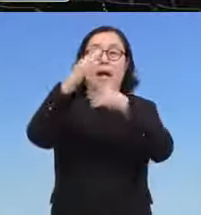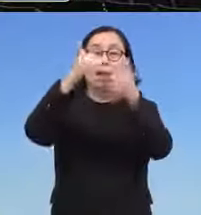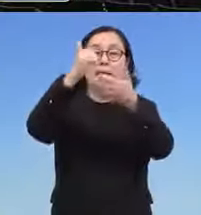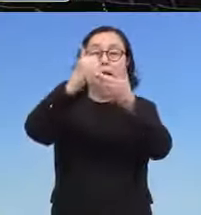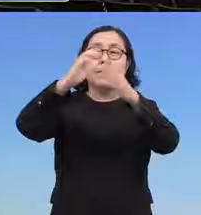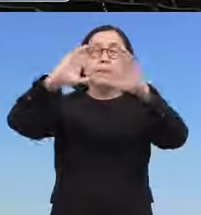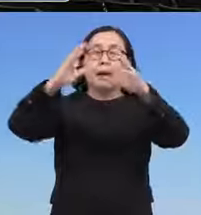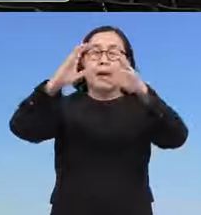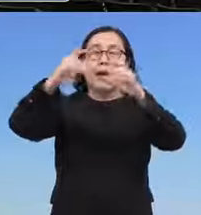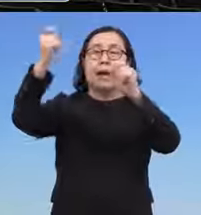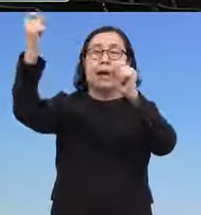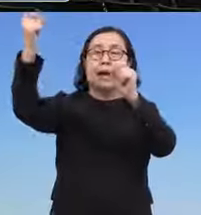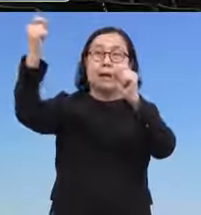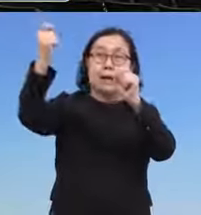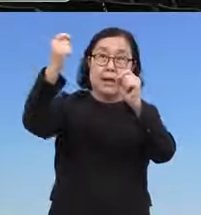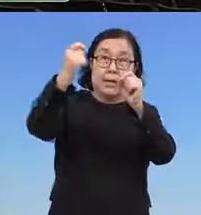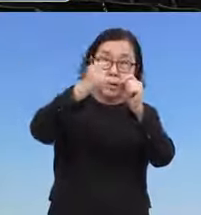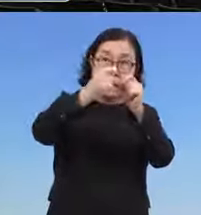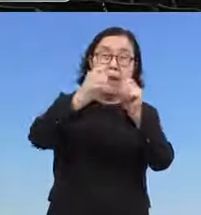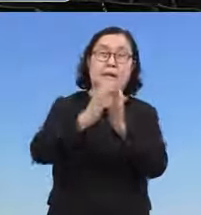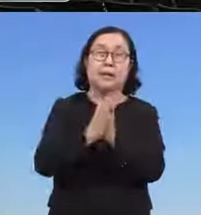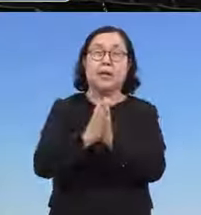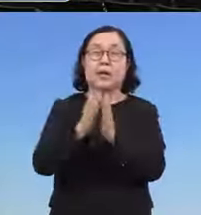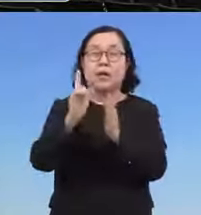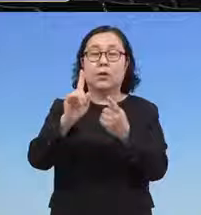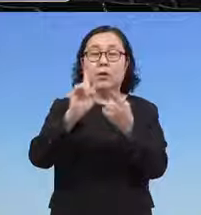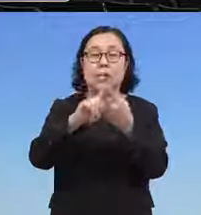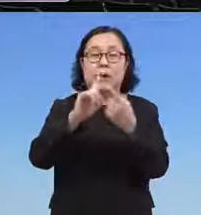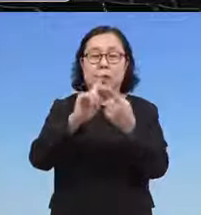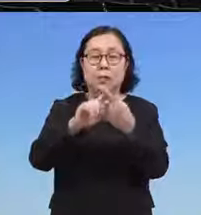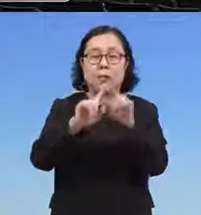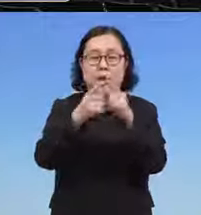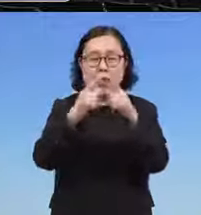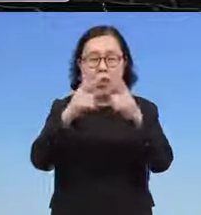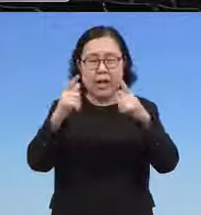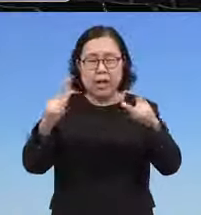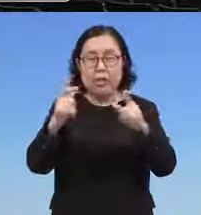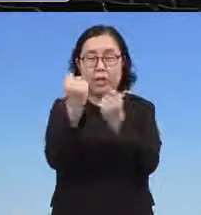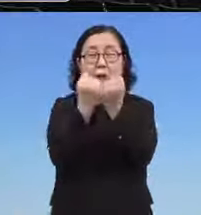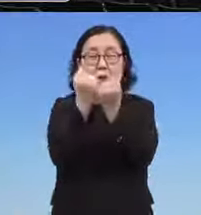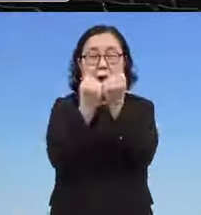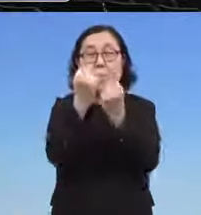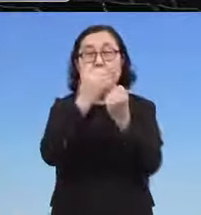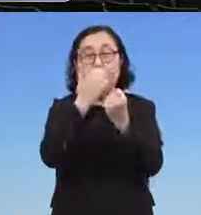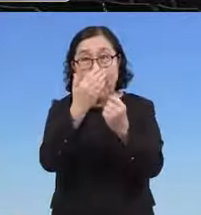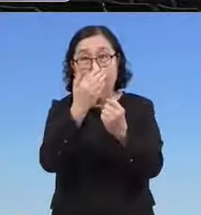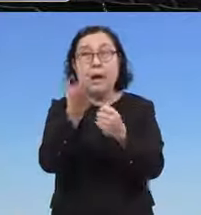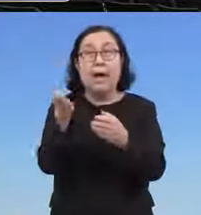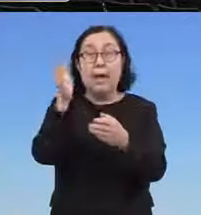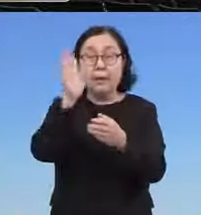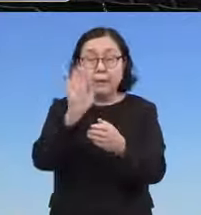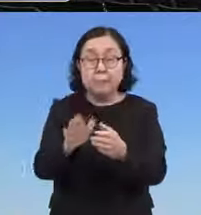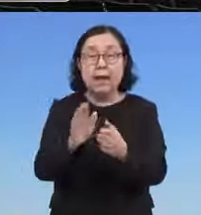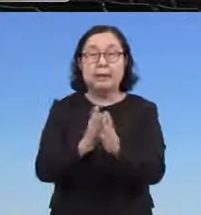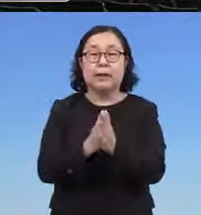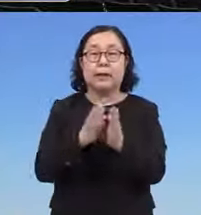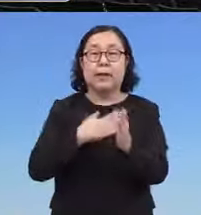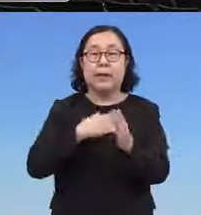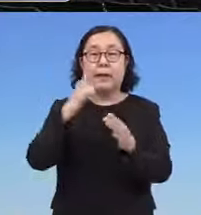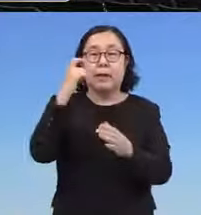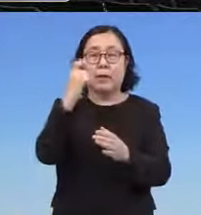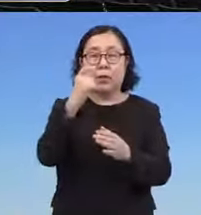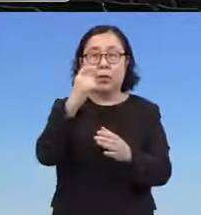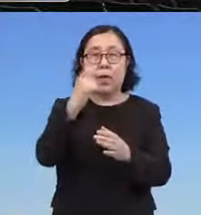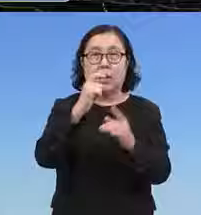하나님의 나라가 가까이 왔다. 이걸 가지고 여러 방향으로 여러 갈래로 설명을 드릴 수 있지만 오늘 제가 여기서 강조하고